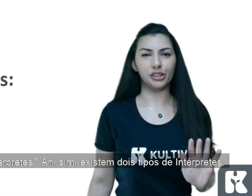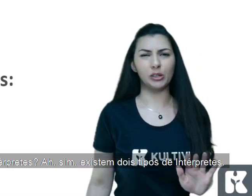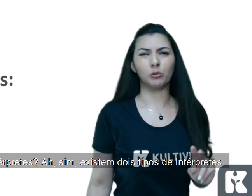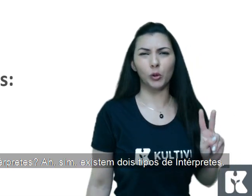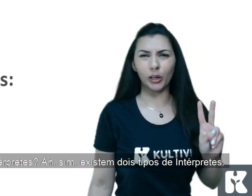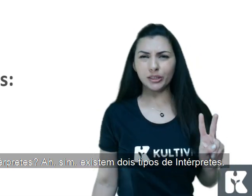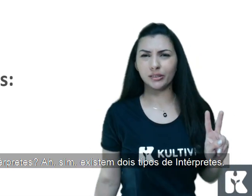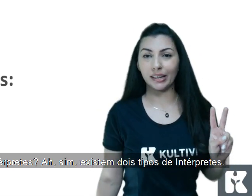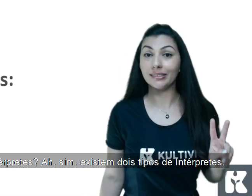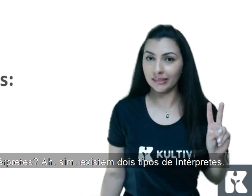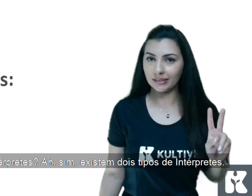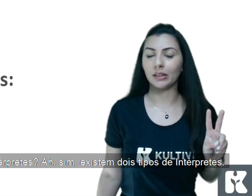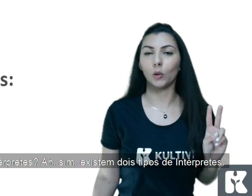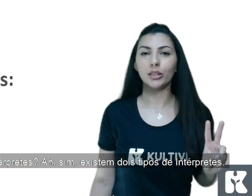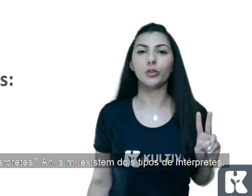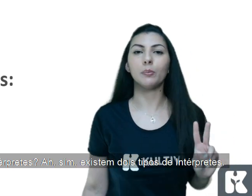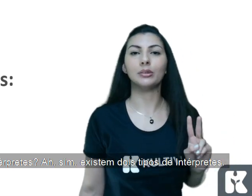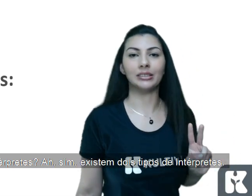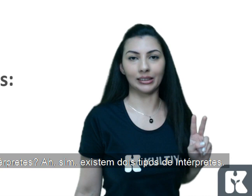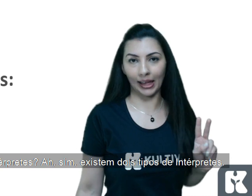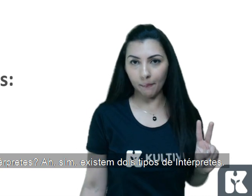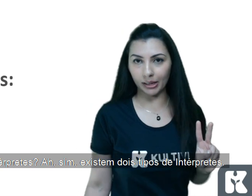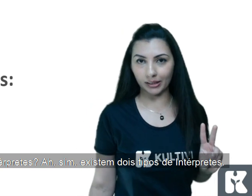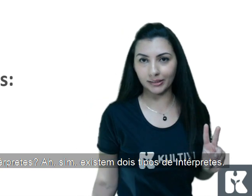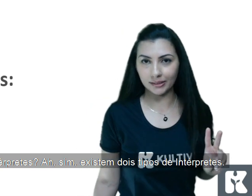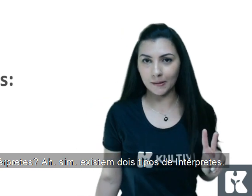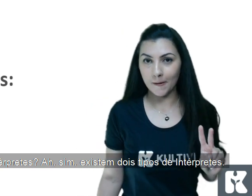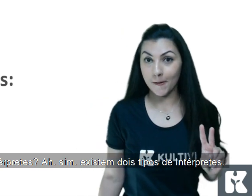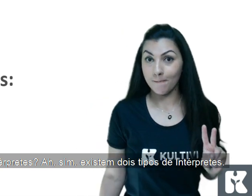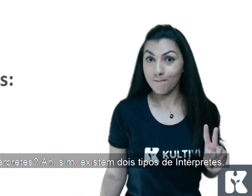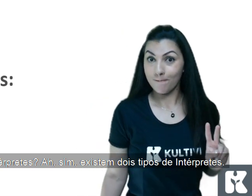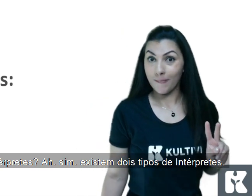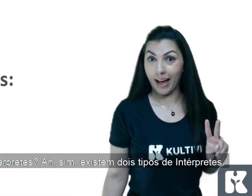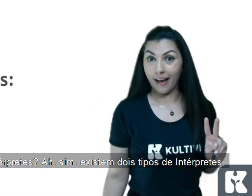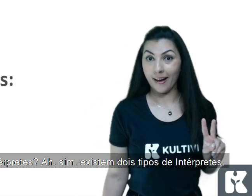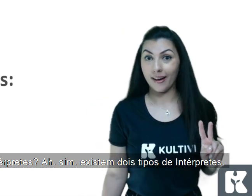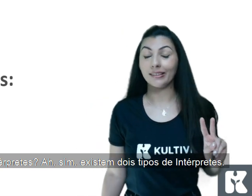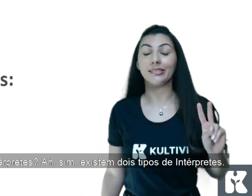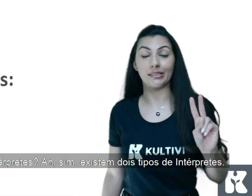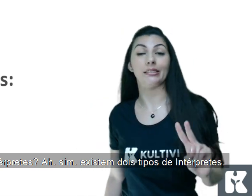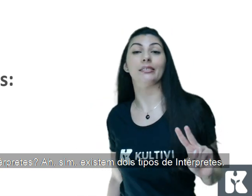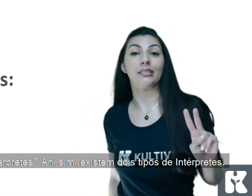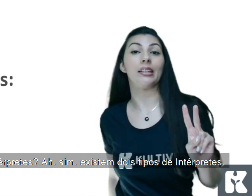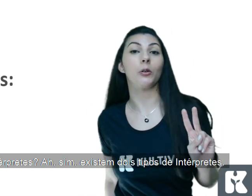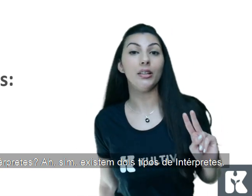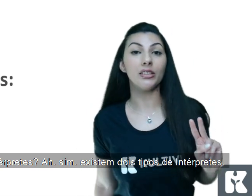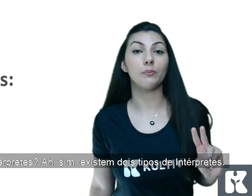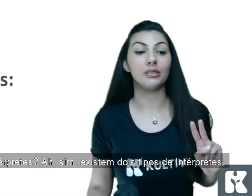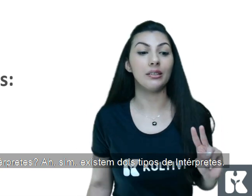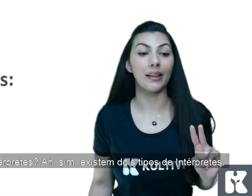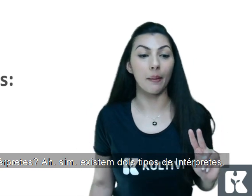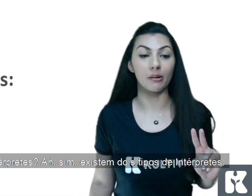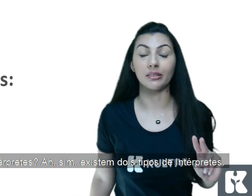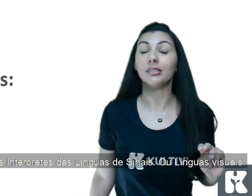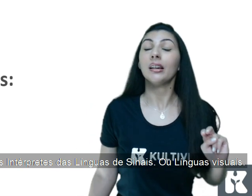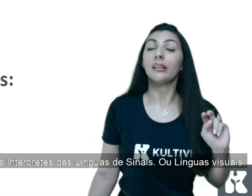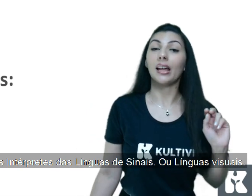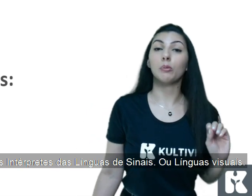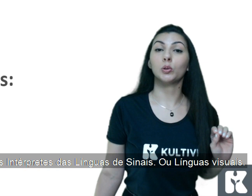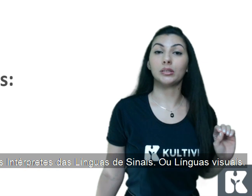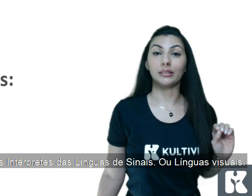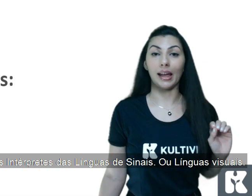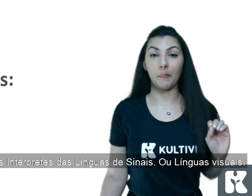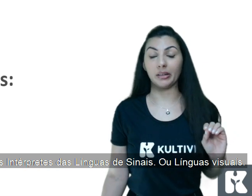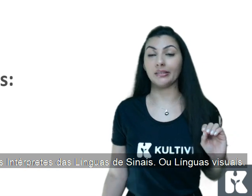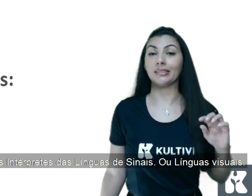que existem dois tipos de intérpretes? Ah, sim, existem dois tipos de intérpretes.